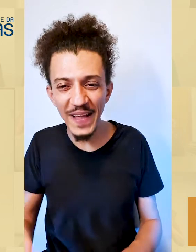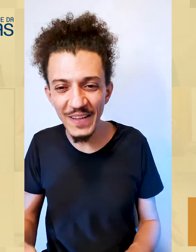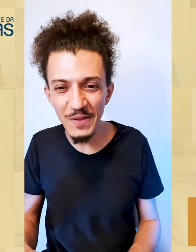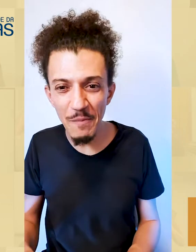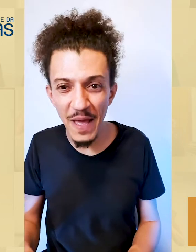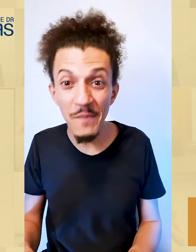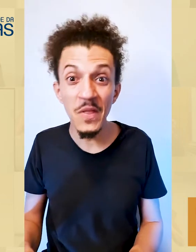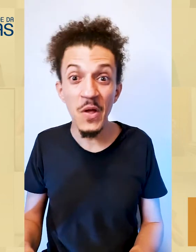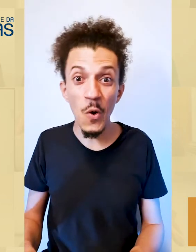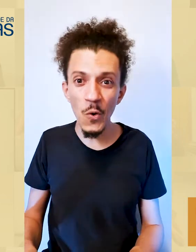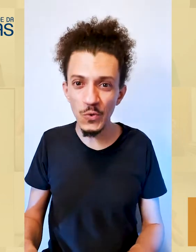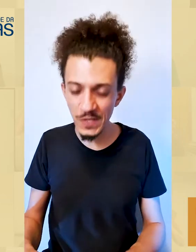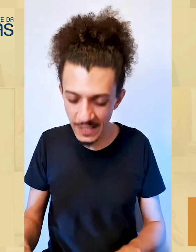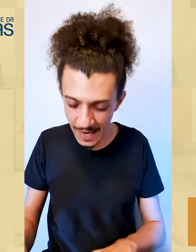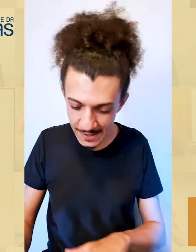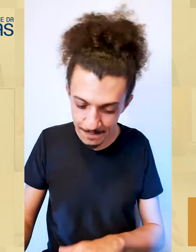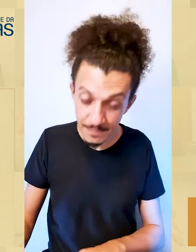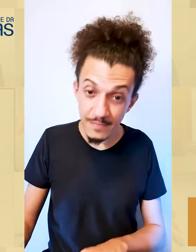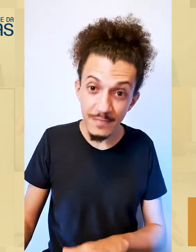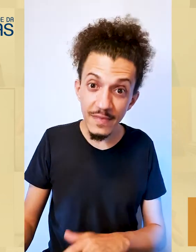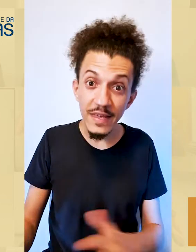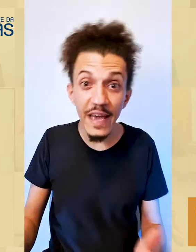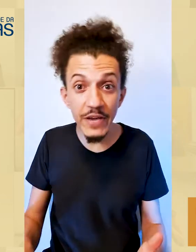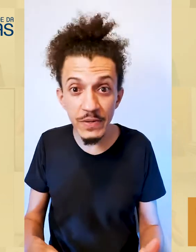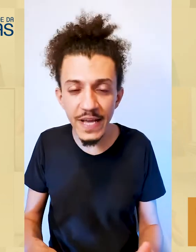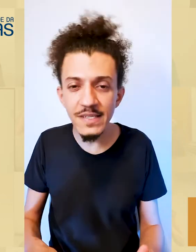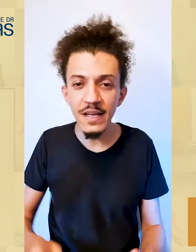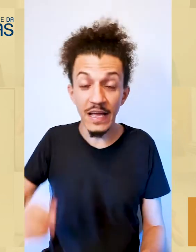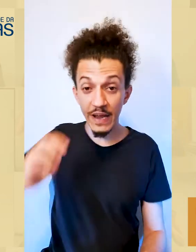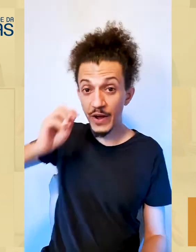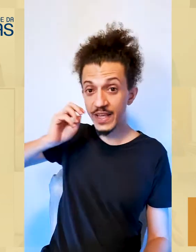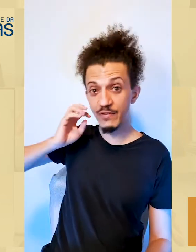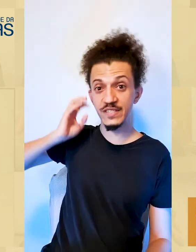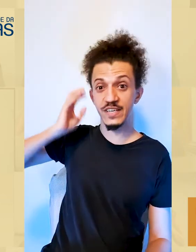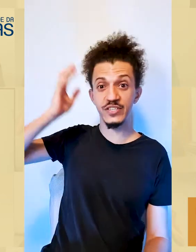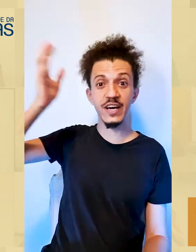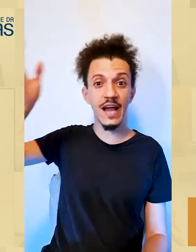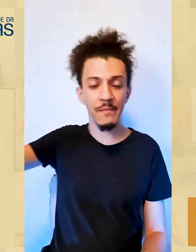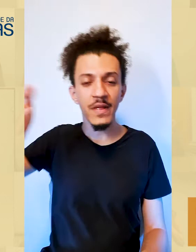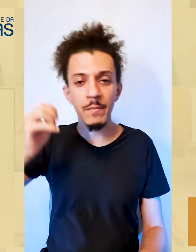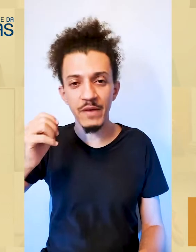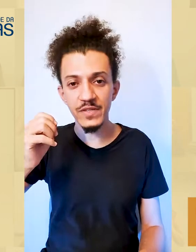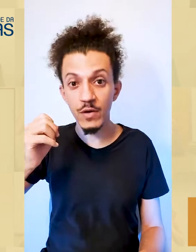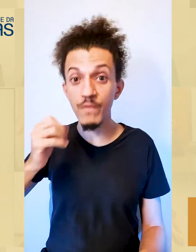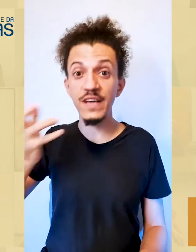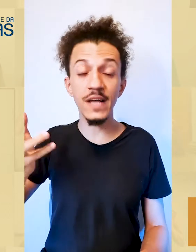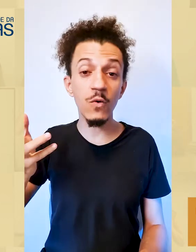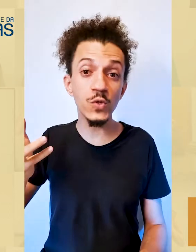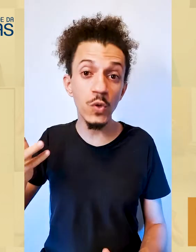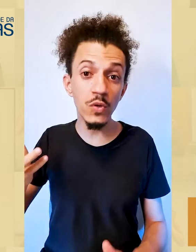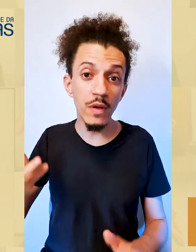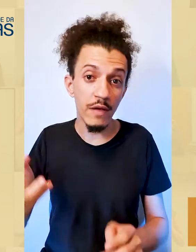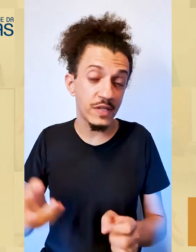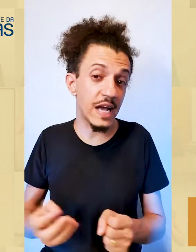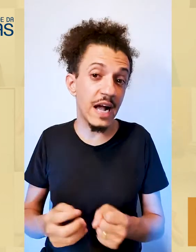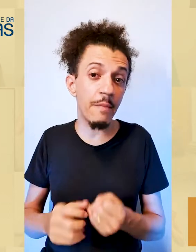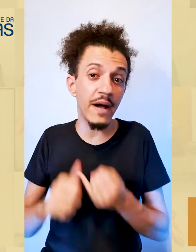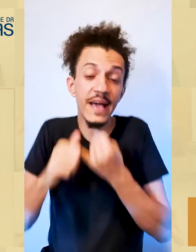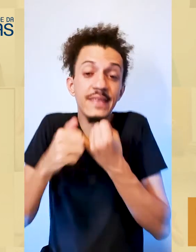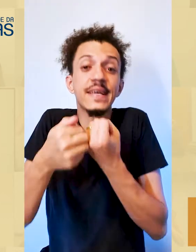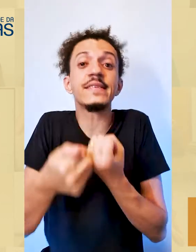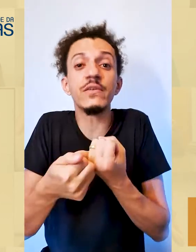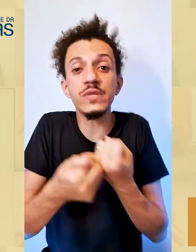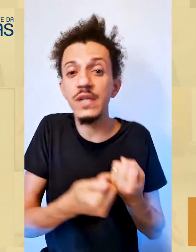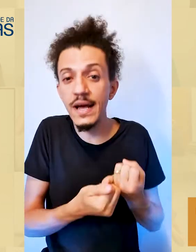acabou perdendo também outros sinais. E aí o que acontece? Na hora que você chega lá para você conversar com o surdo, você